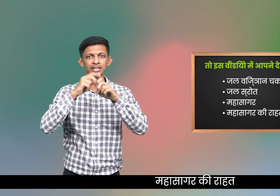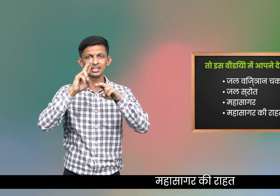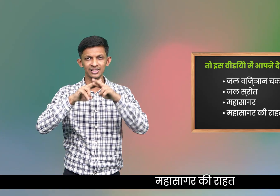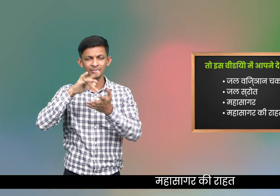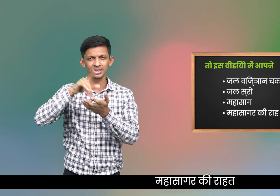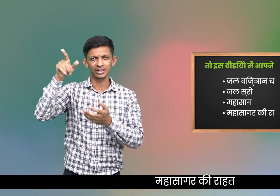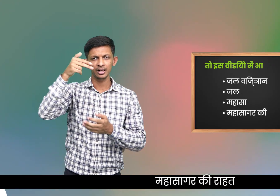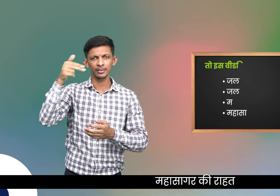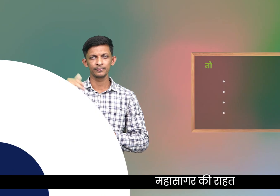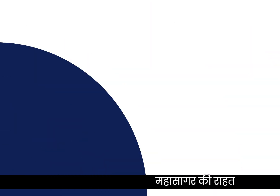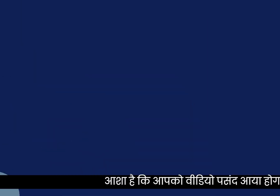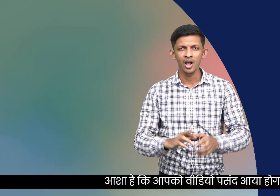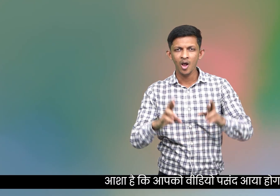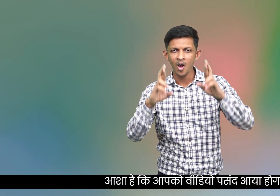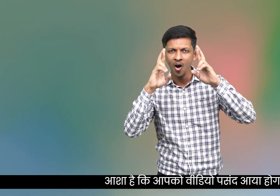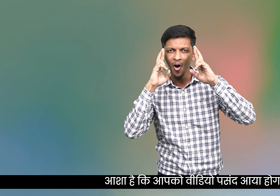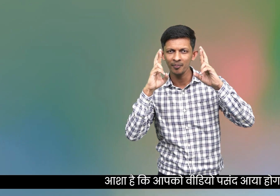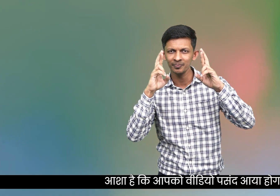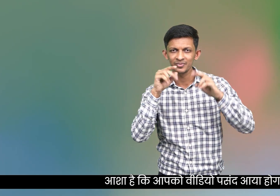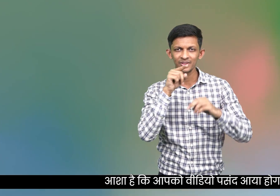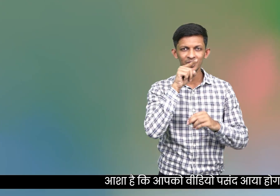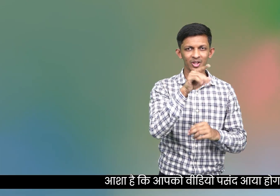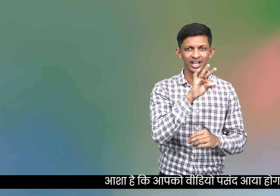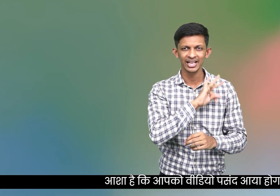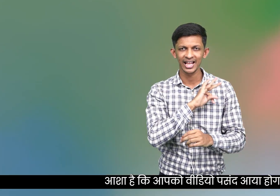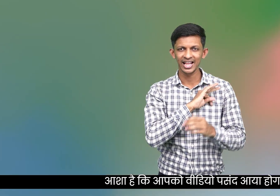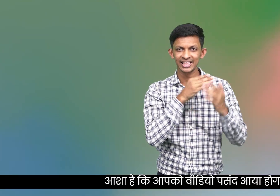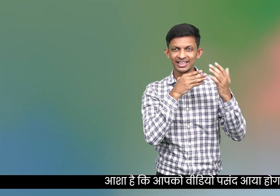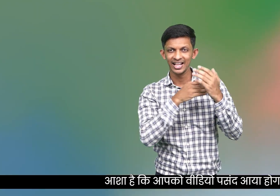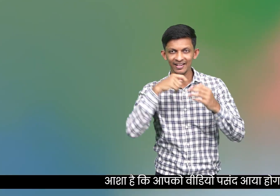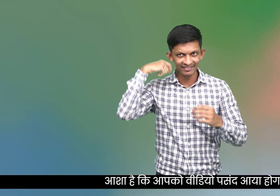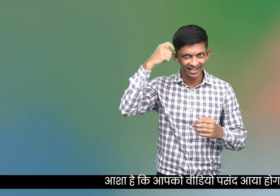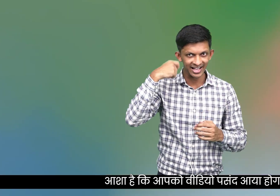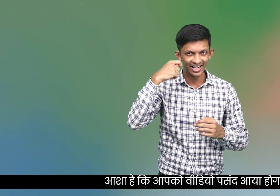आशा है कि आपको वीडियो पसंद आया होगा।